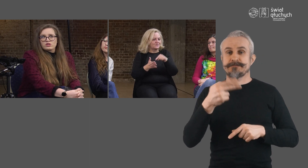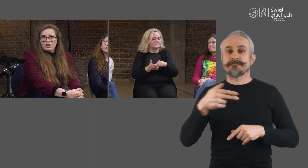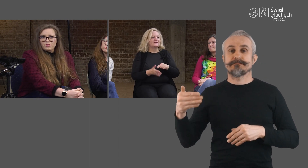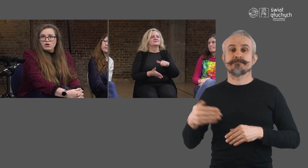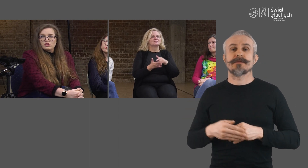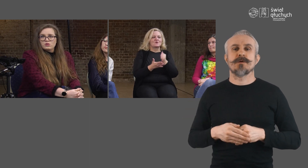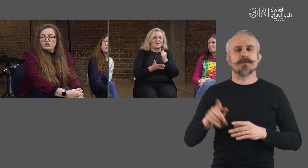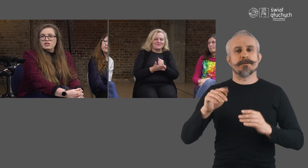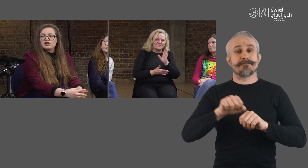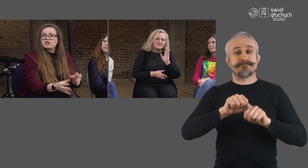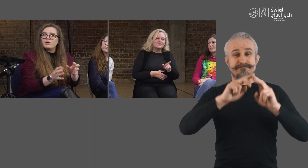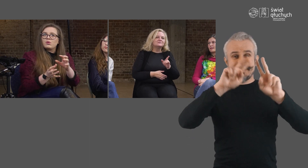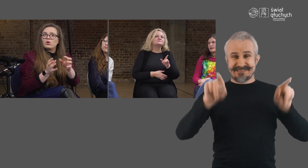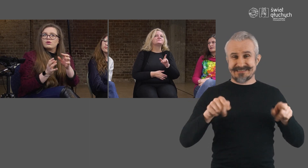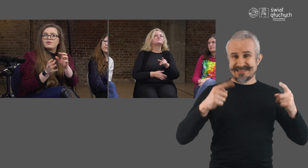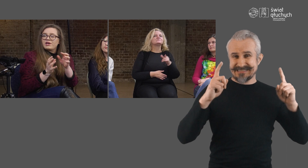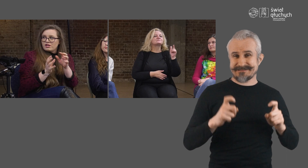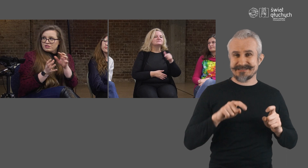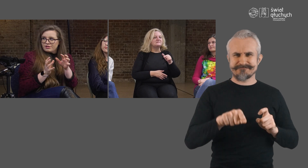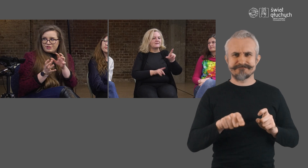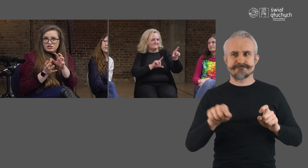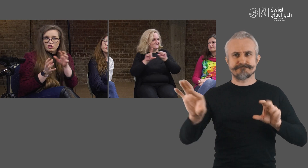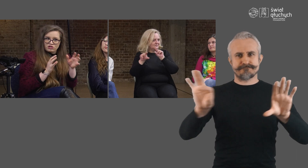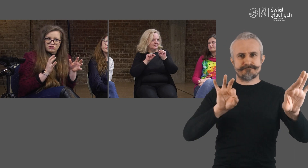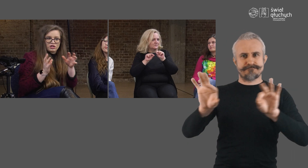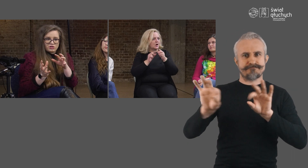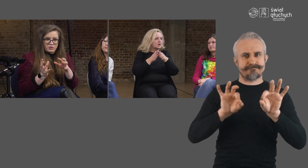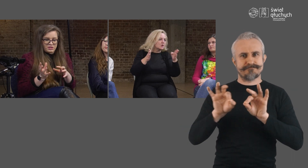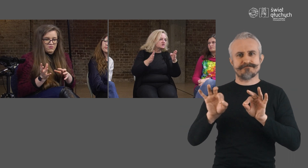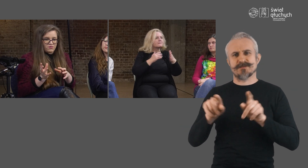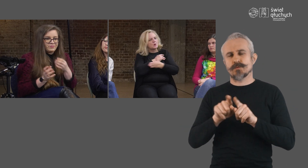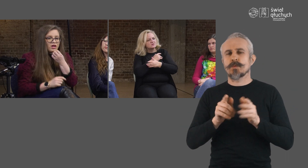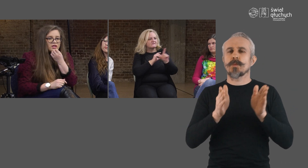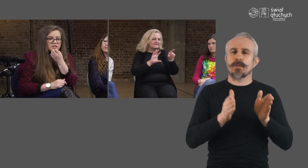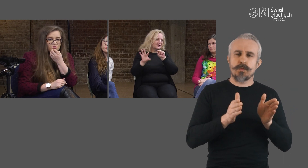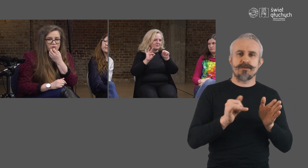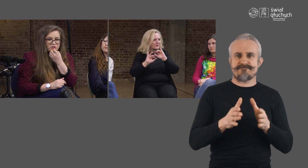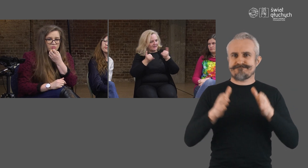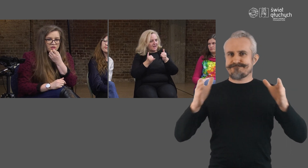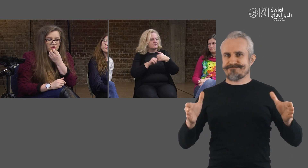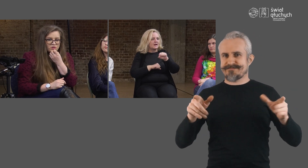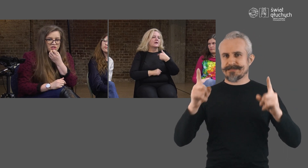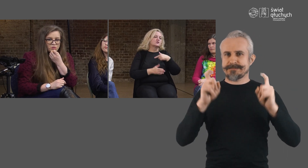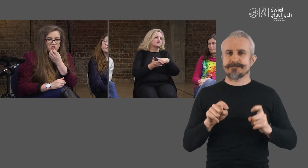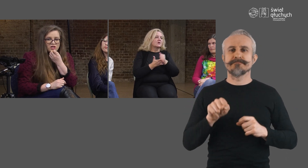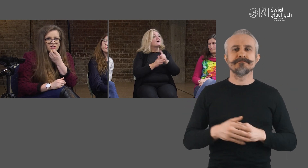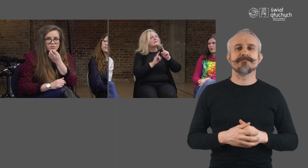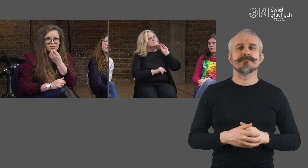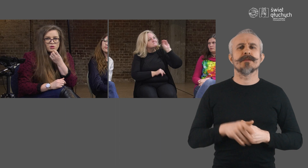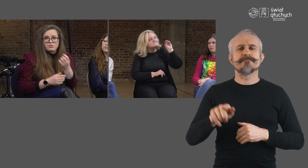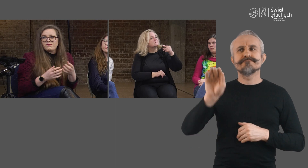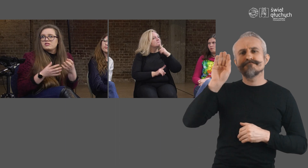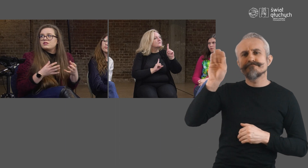znowu jakoś tak pod koniec, już kiedy trzeba było wybierać, czy rozszerzona, czy podstawowa, znowu podeszłam do tego właśnie